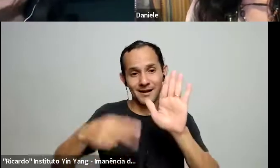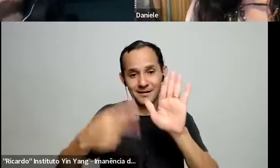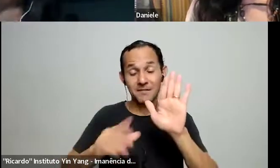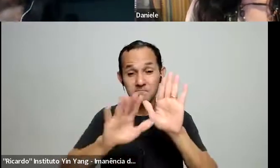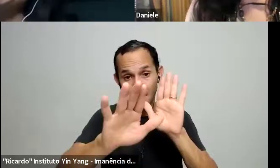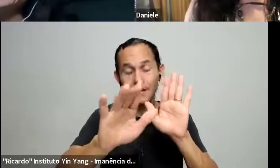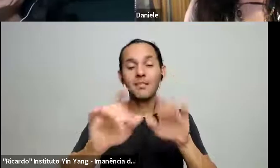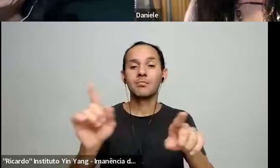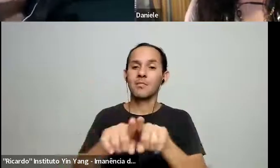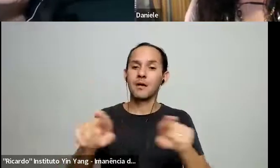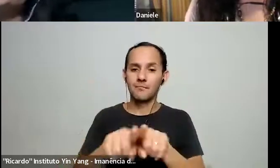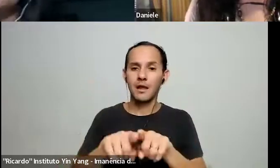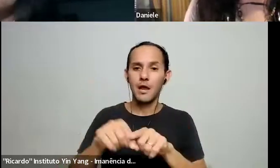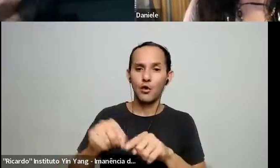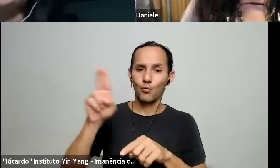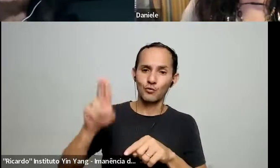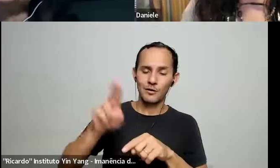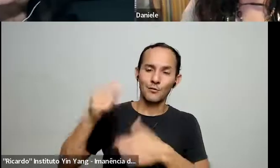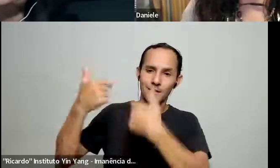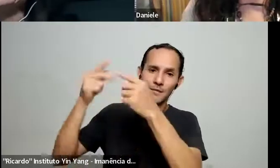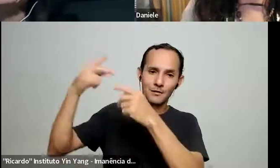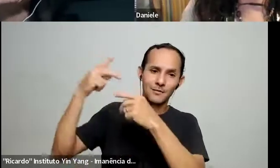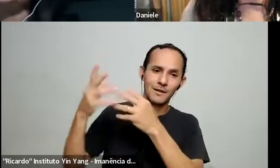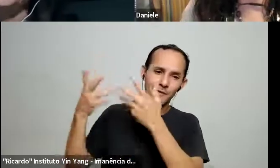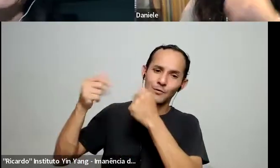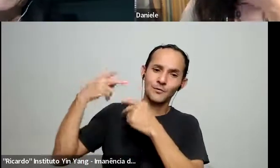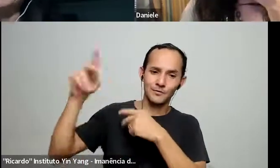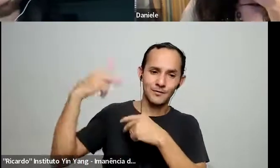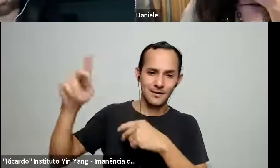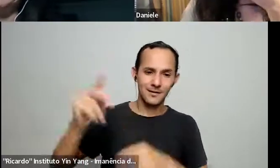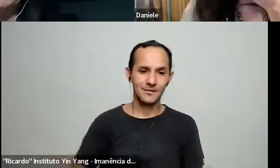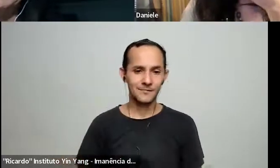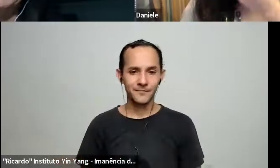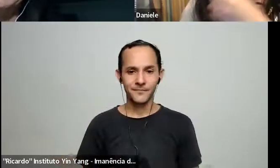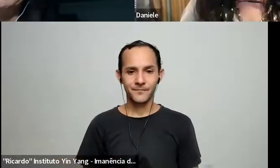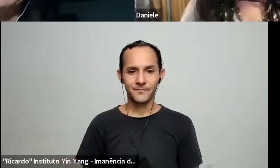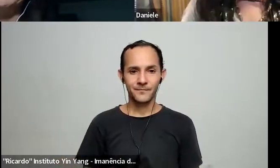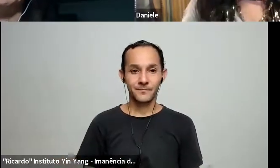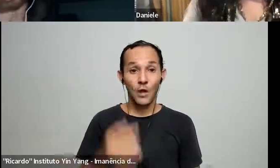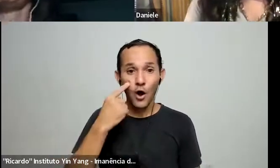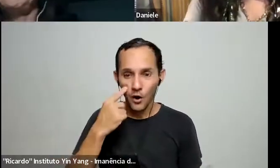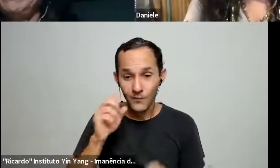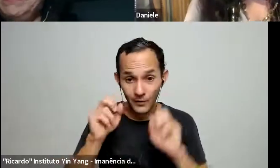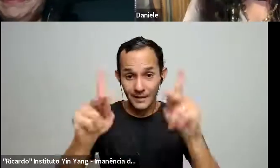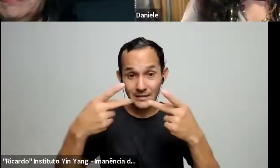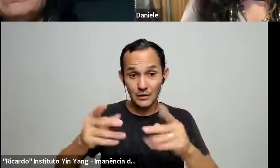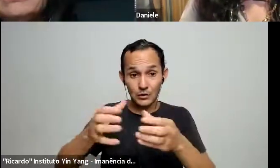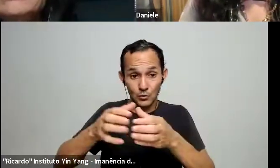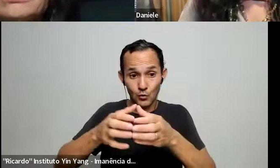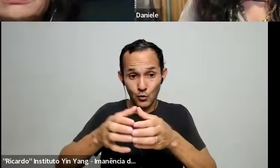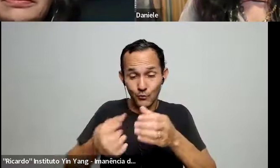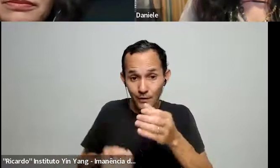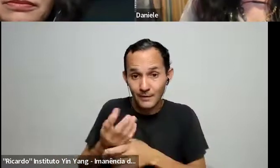eu também tabelei o trabalho maravilhoso que ela tem feito. Ó, vamos lá. Esse grupo que a gente criou